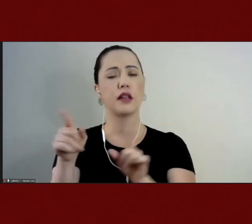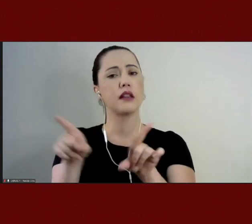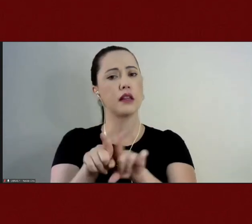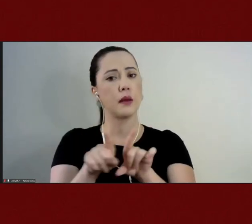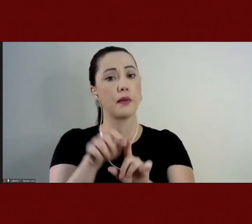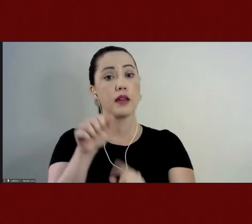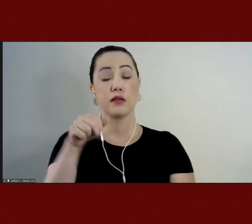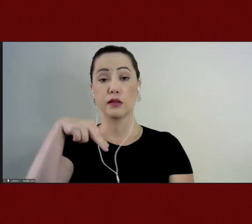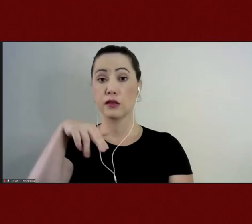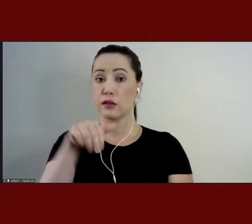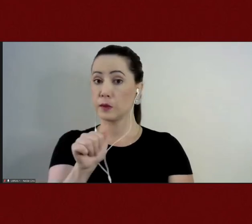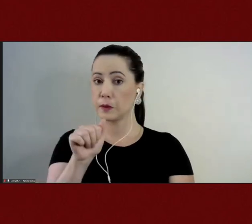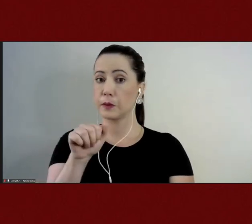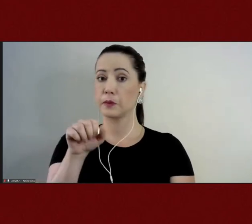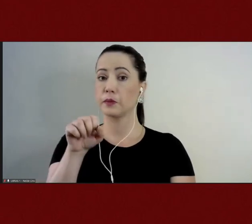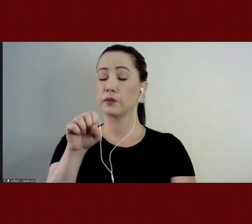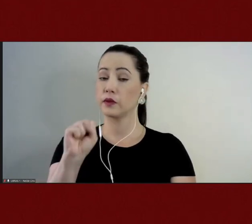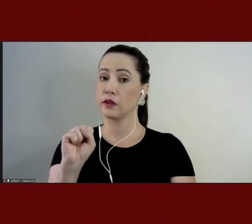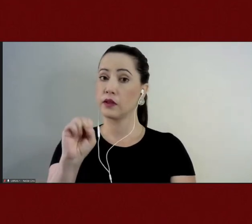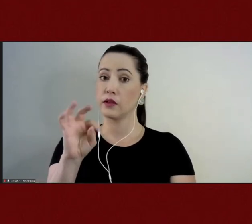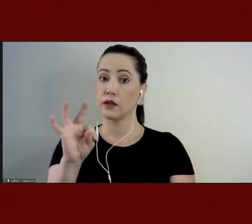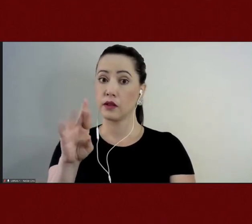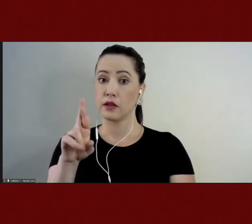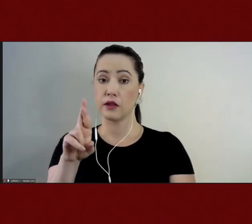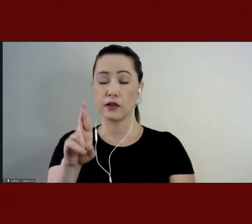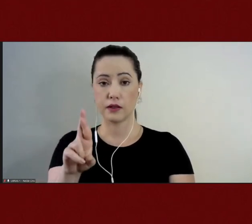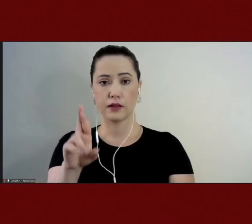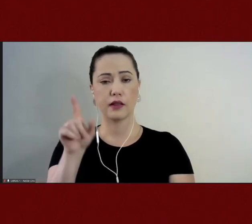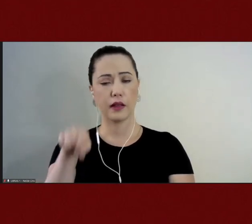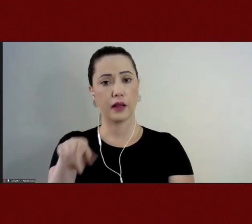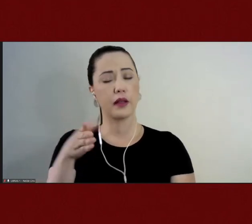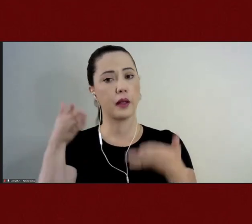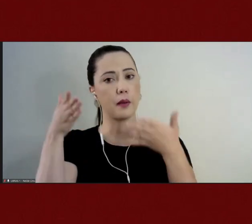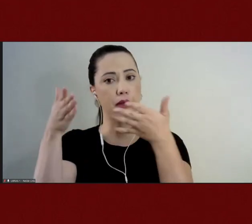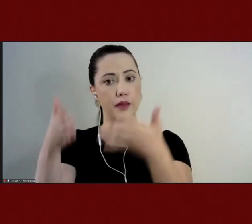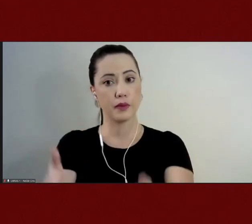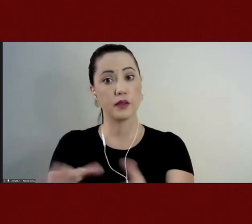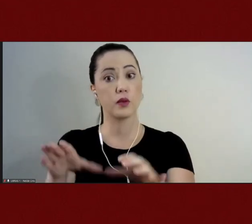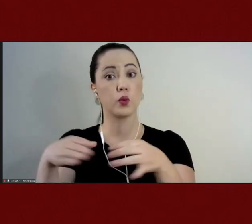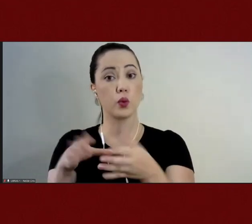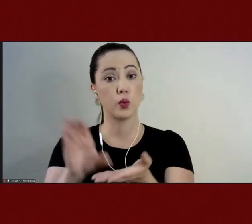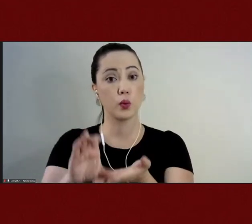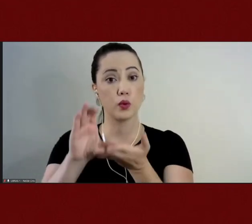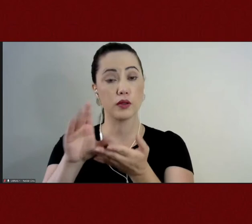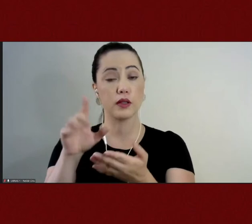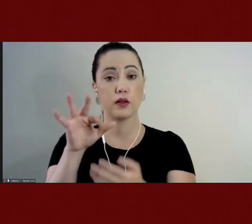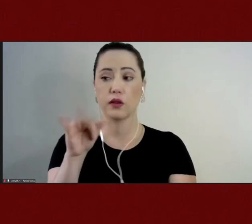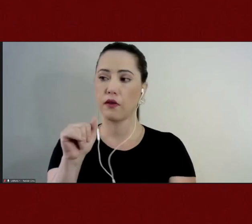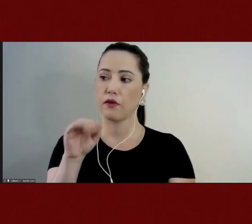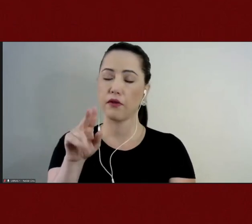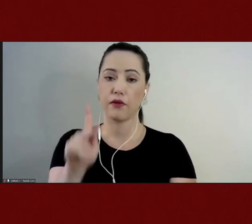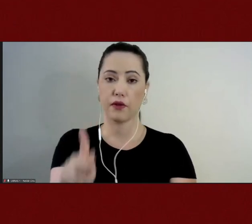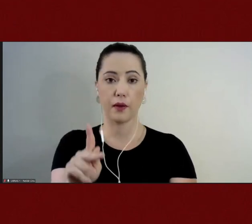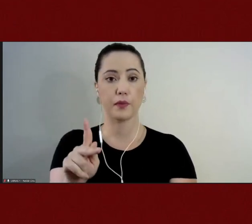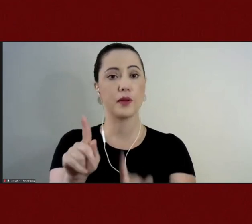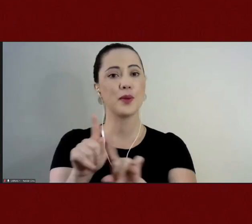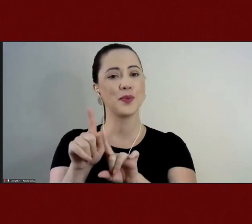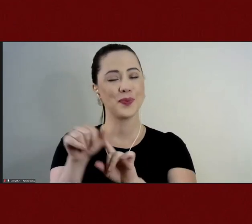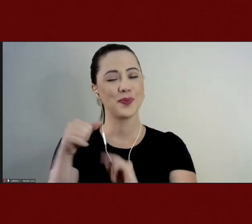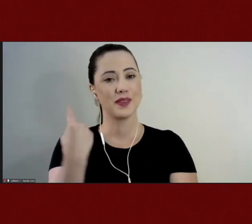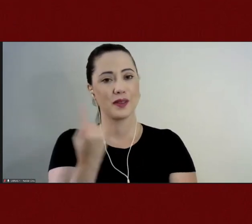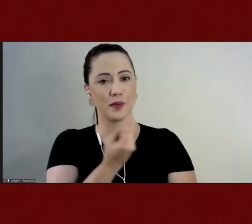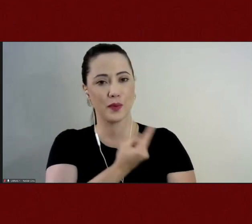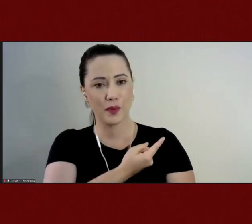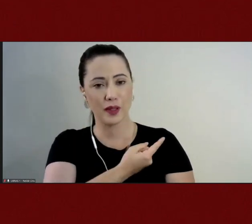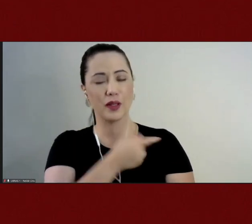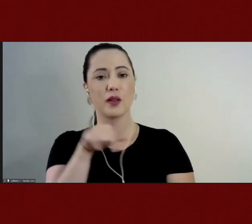uma participante da FAP, do Conselho da FAP, o nosso embaixador André Amado, que é secretário